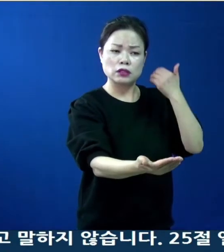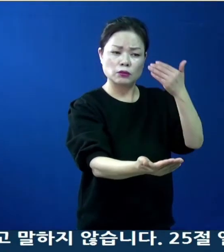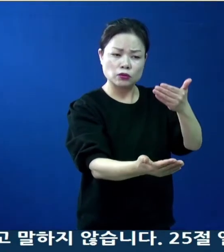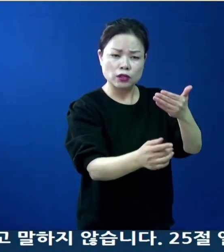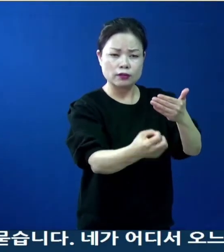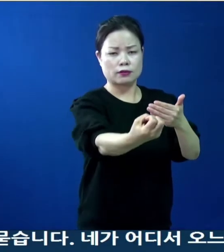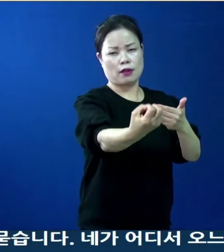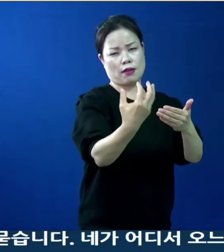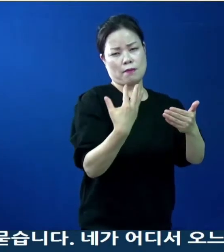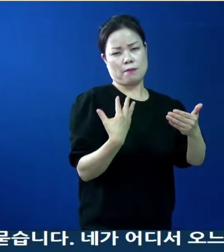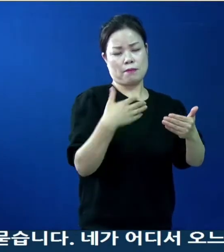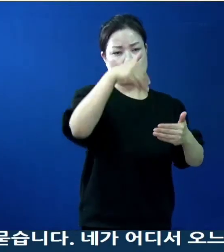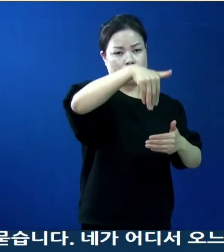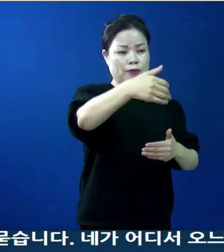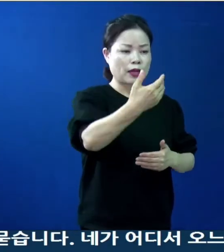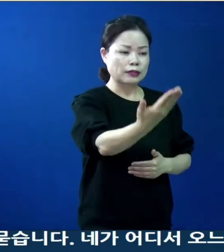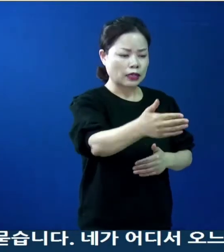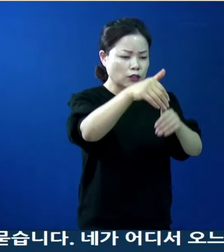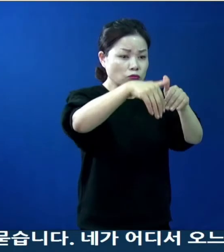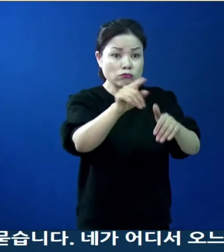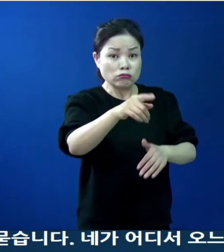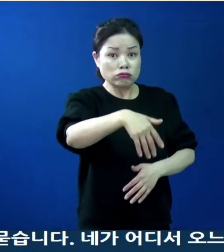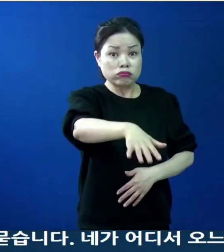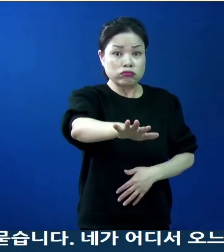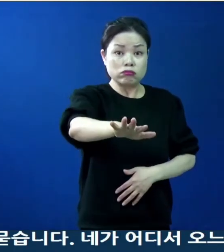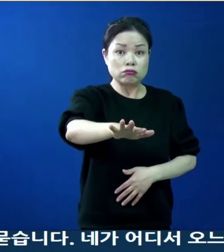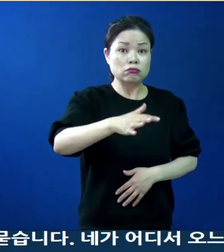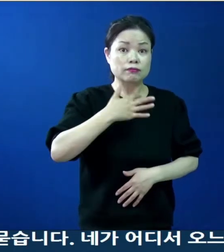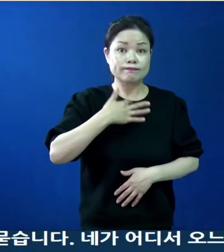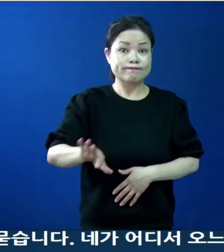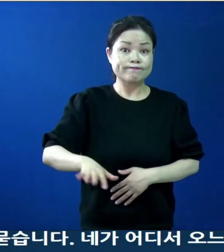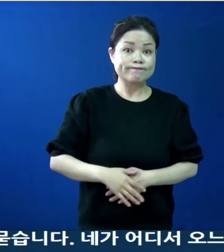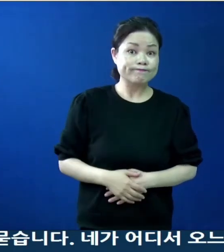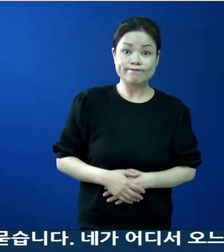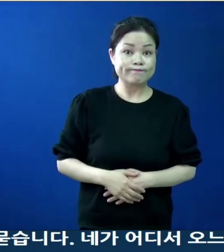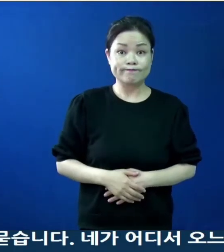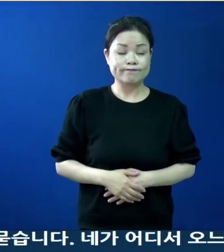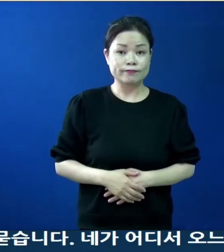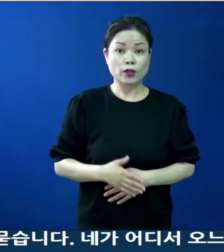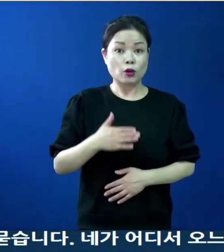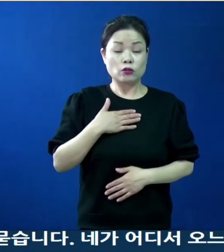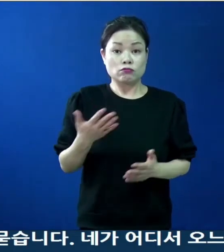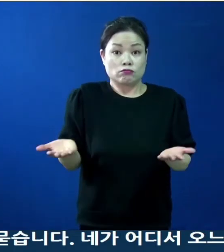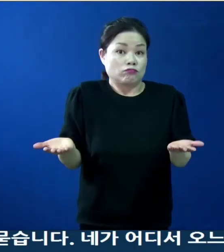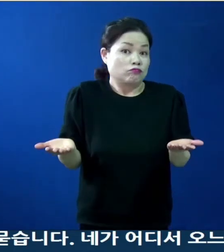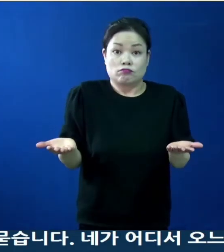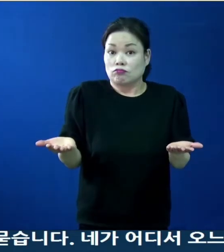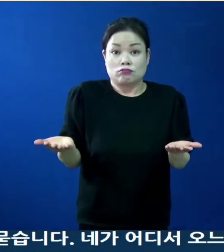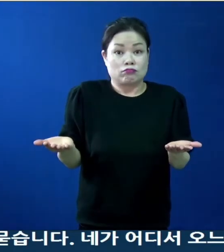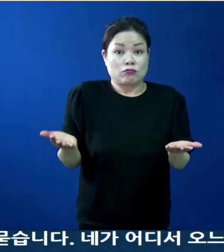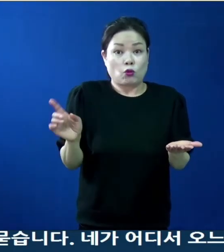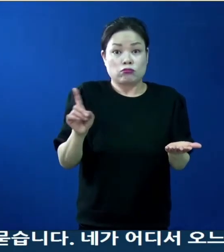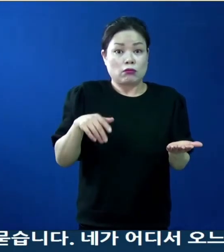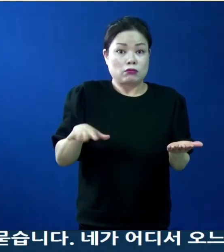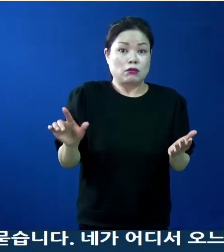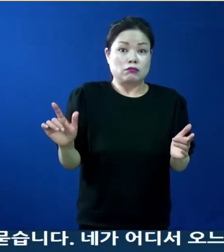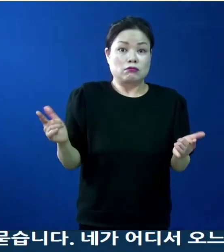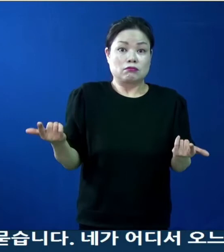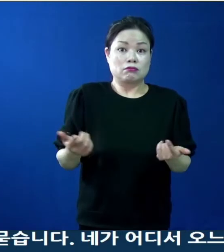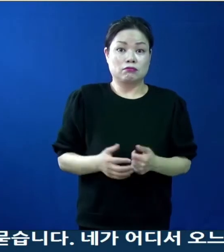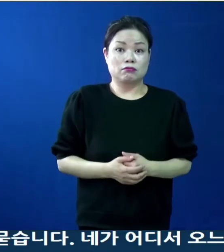이렇게 대답합니다. 당신의 종이 아무데도 가지 아니하였나이다. 저는 아무데도 가지